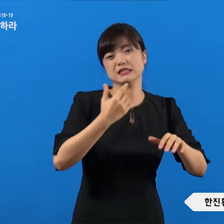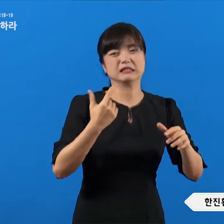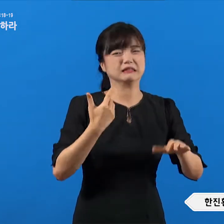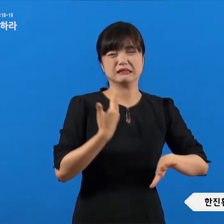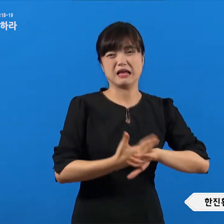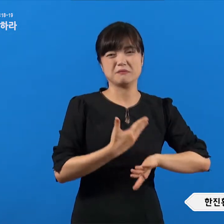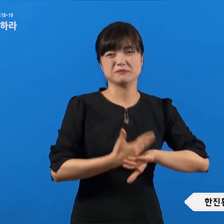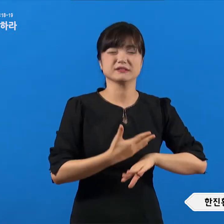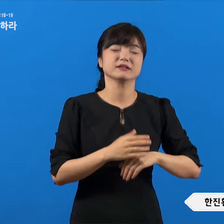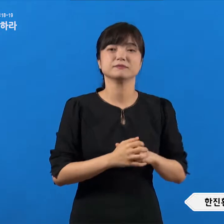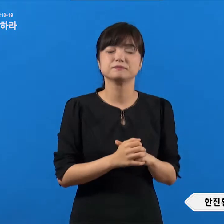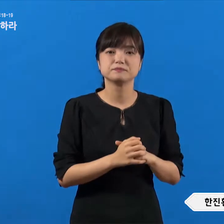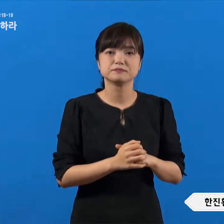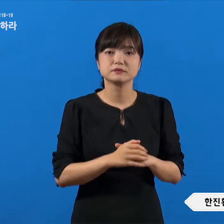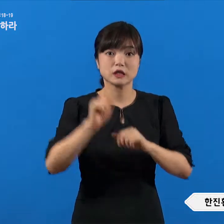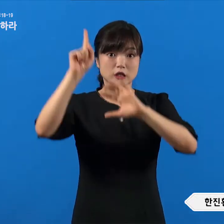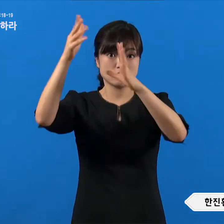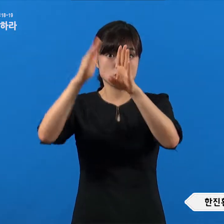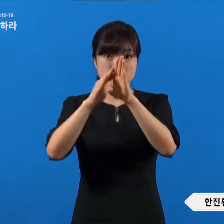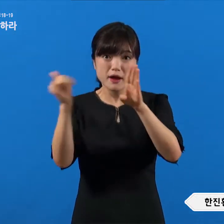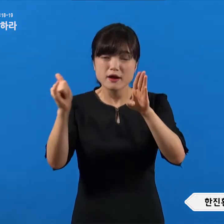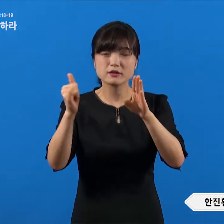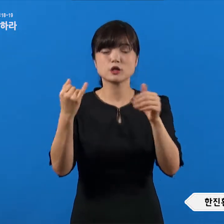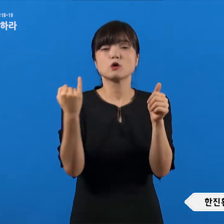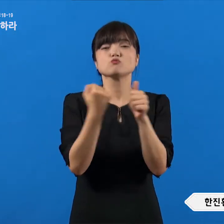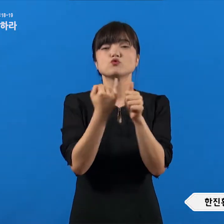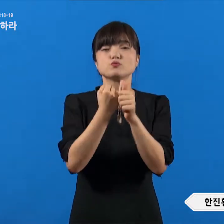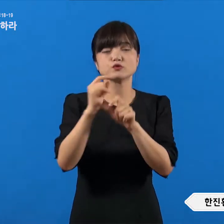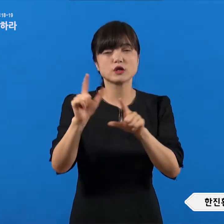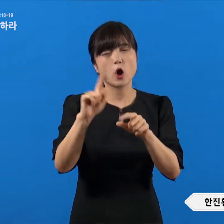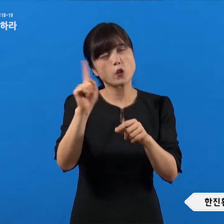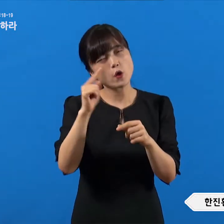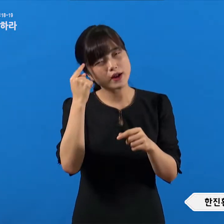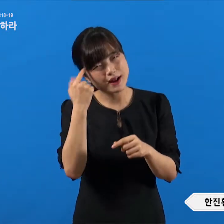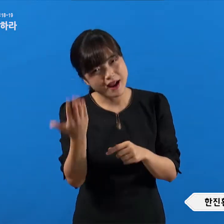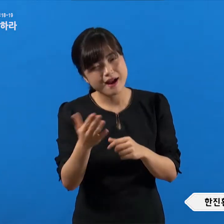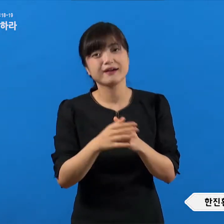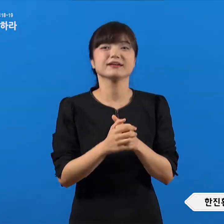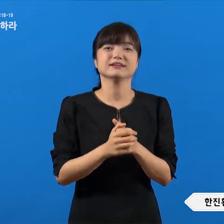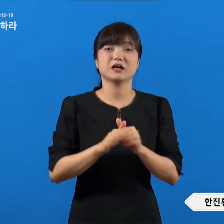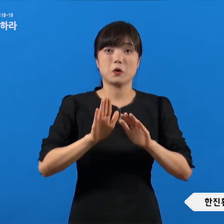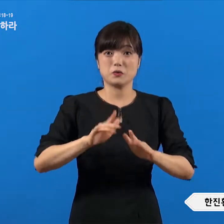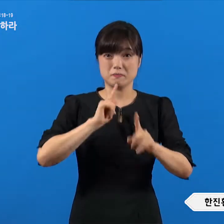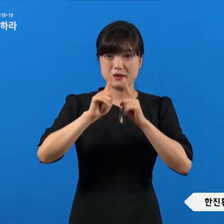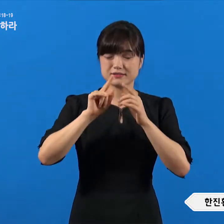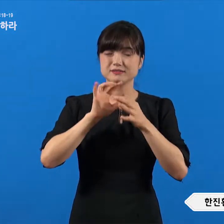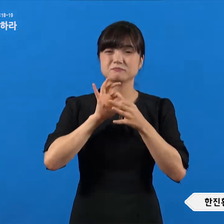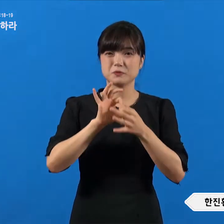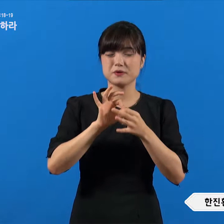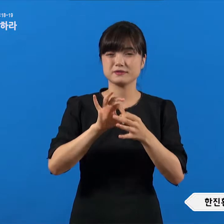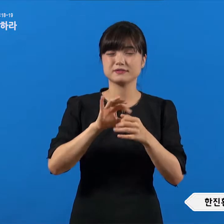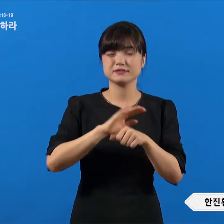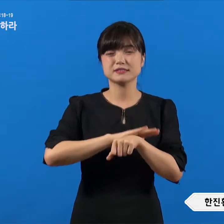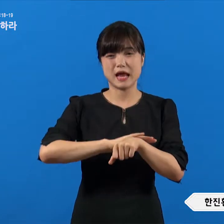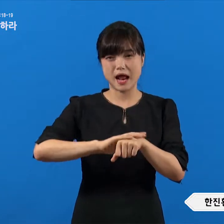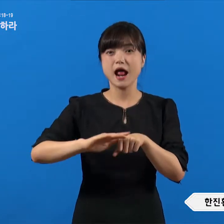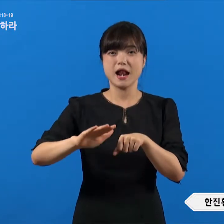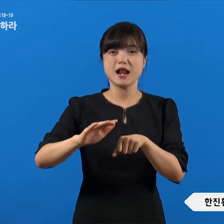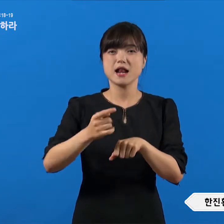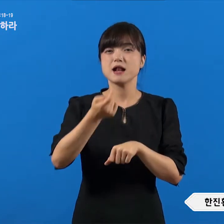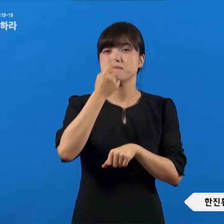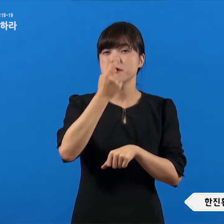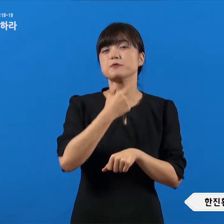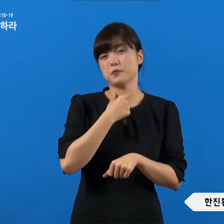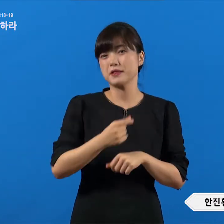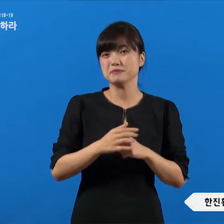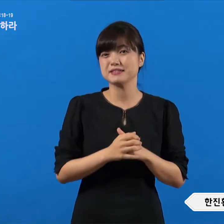없습니다. 천국 백성들의 부부 생활은 어떠해야 하는가? 오늘 말씀이 잘 가르쳐 주고